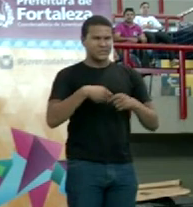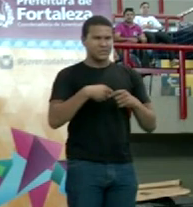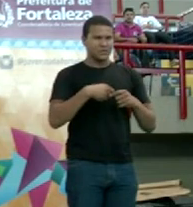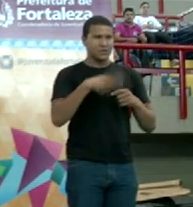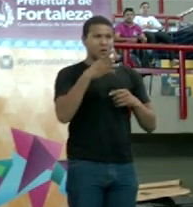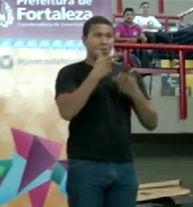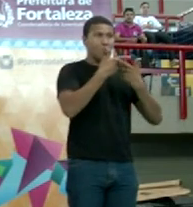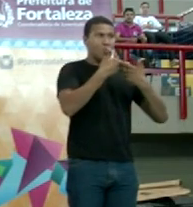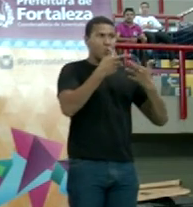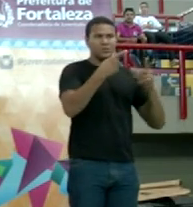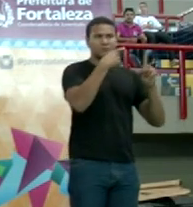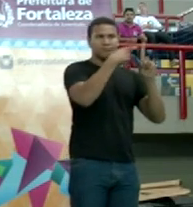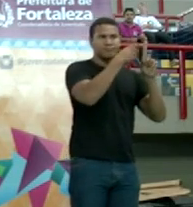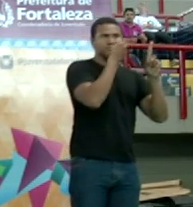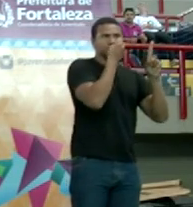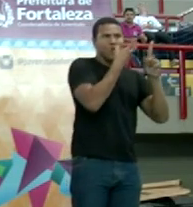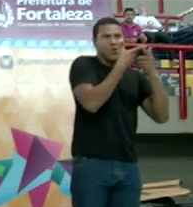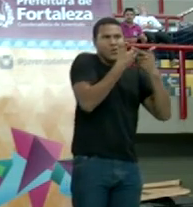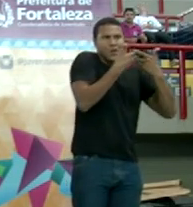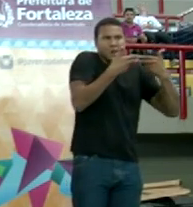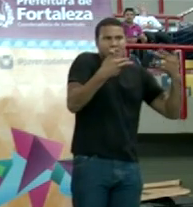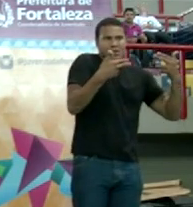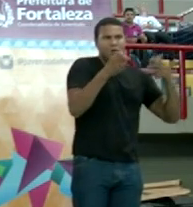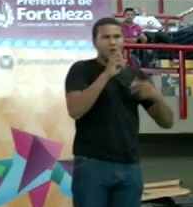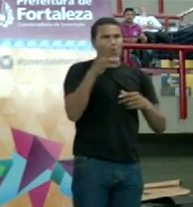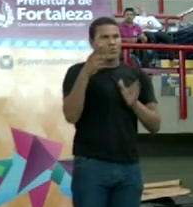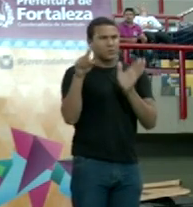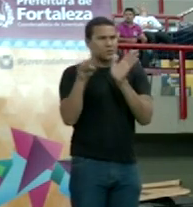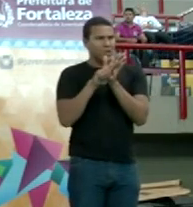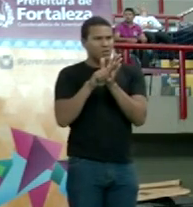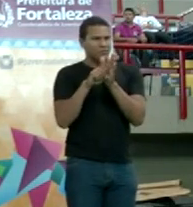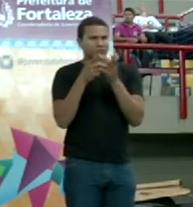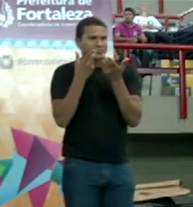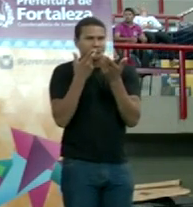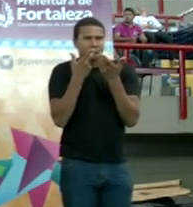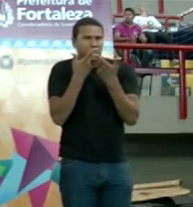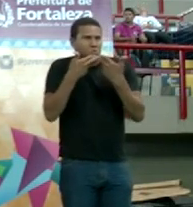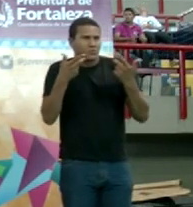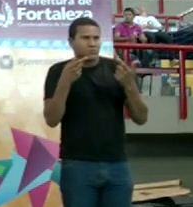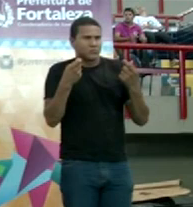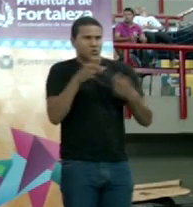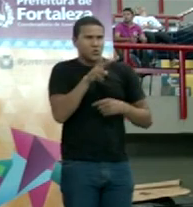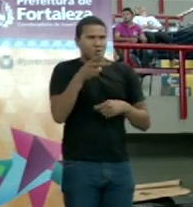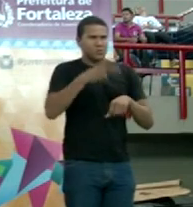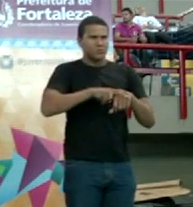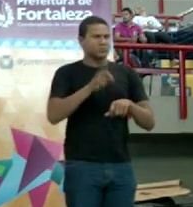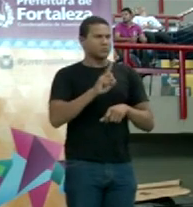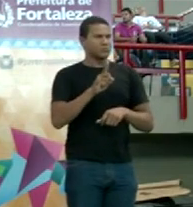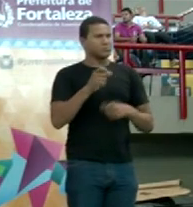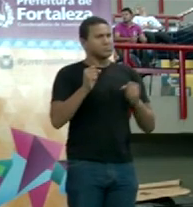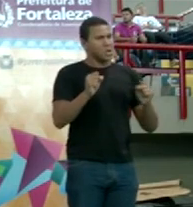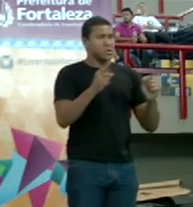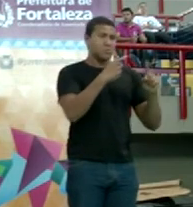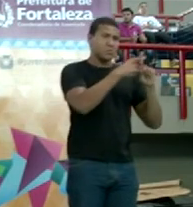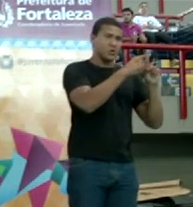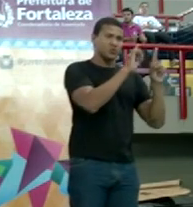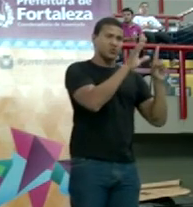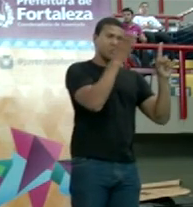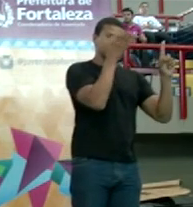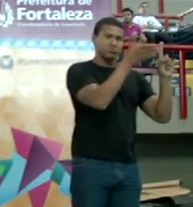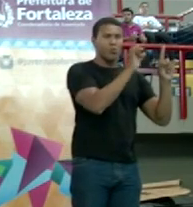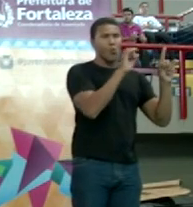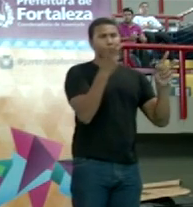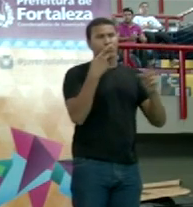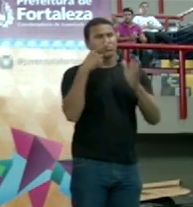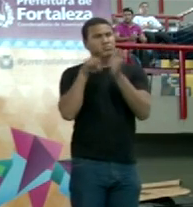mostrar só o lado que eu sou contra ou só o lado que eu sou a favor. Como